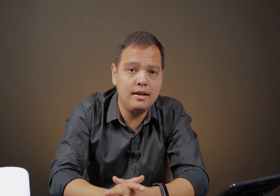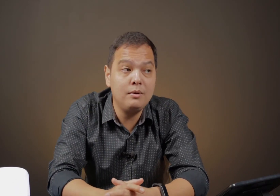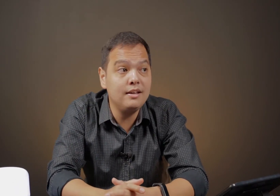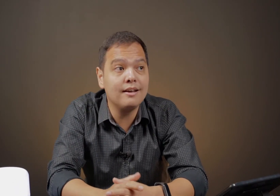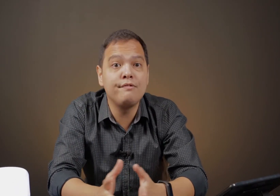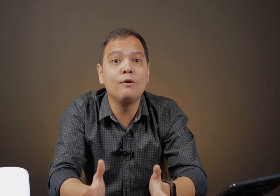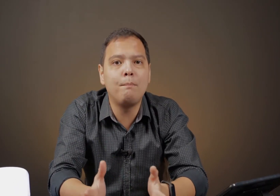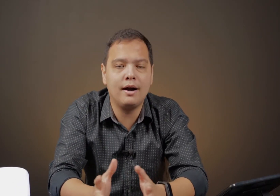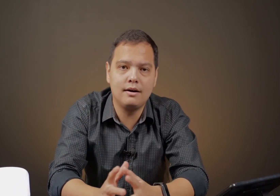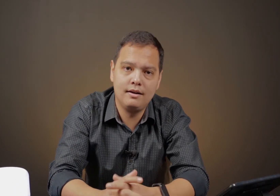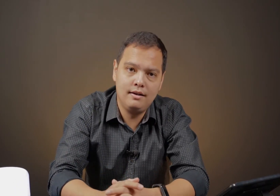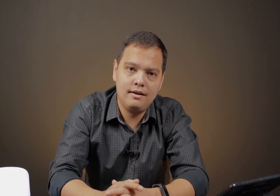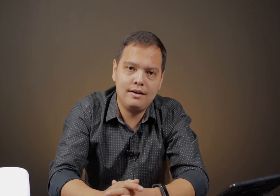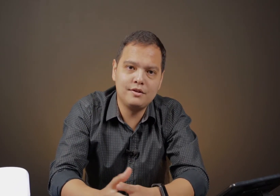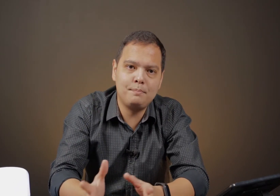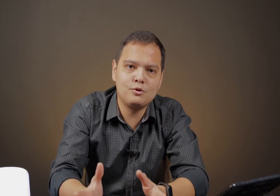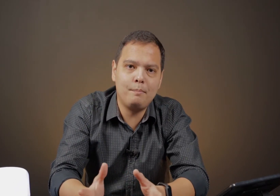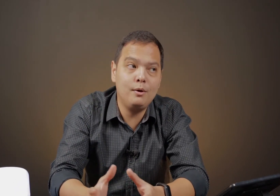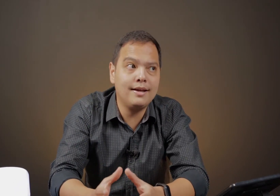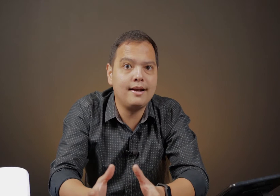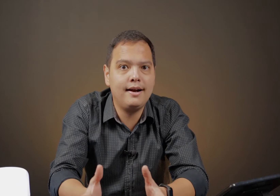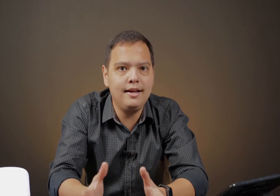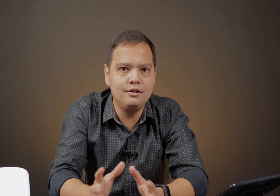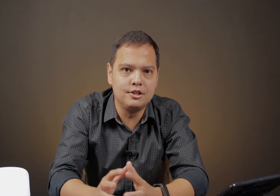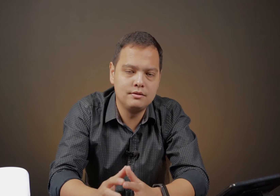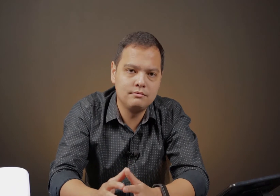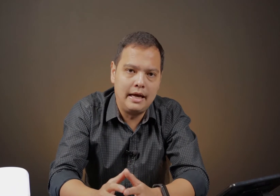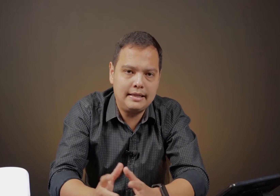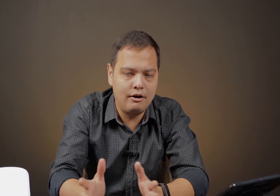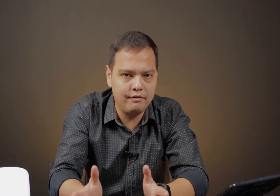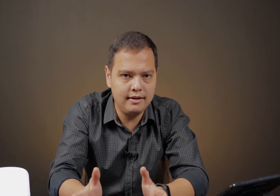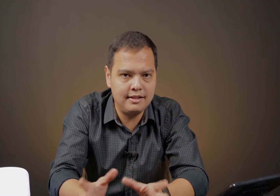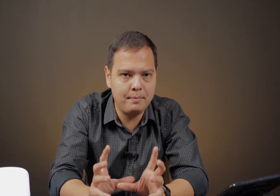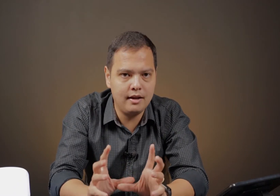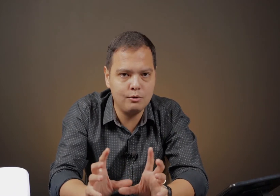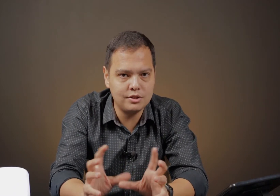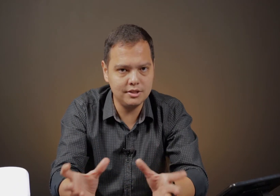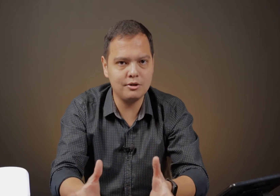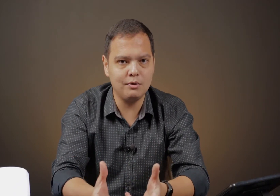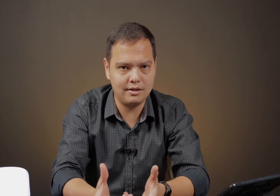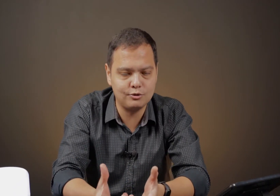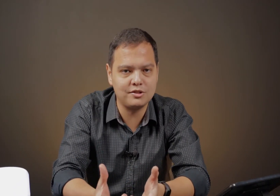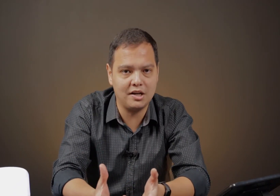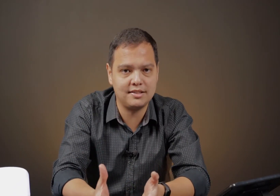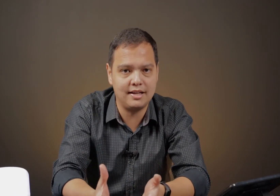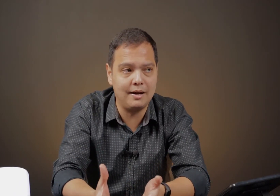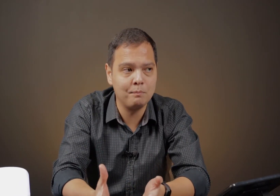o que é flopar, que você precisou aprender o que é cringe. E talvez, dependendo do círculo social que você está,